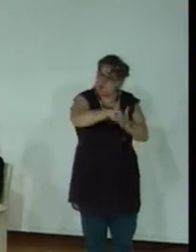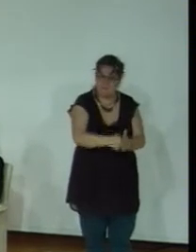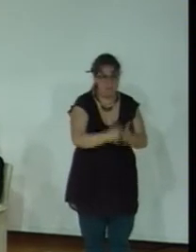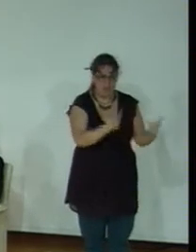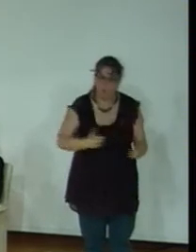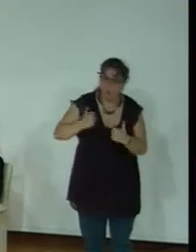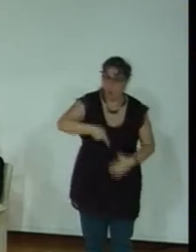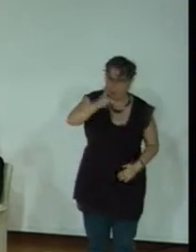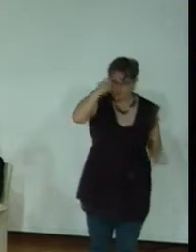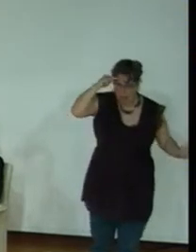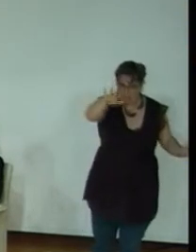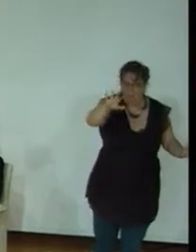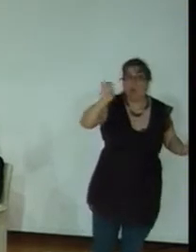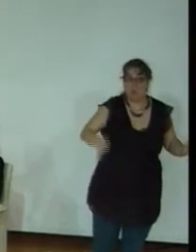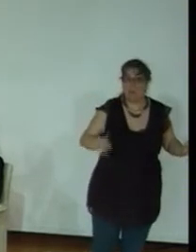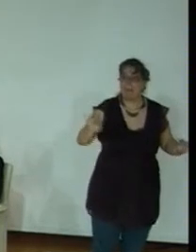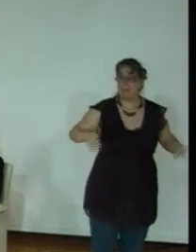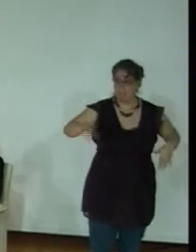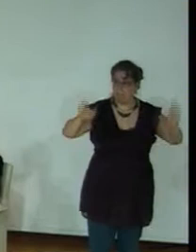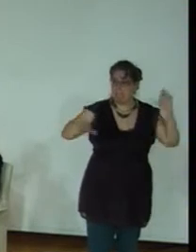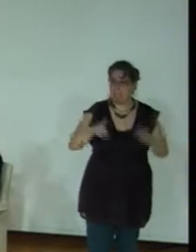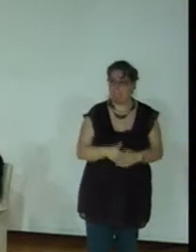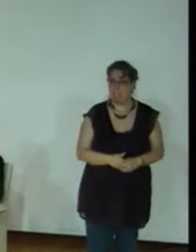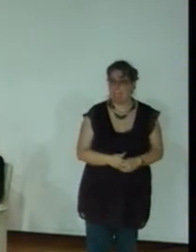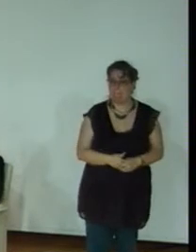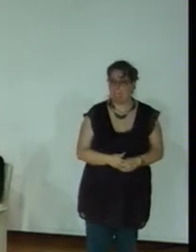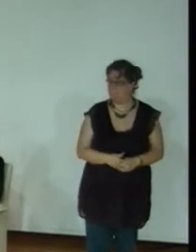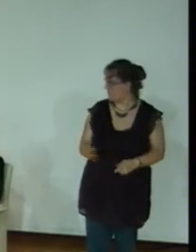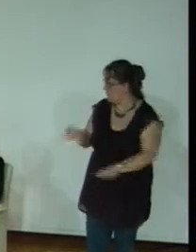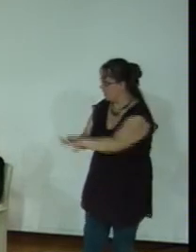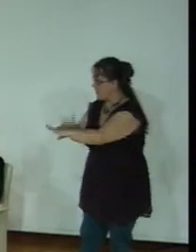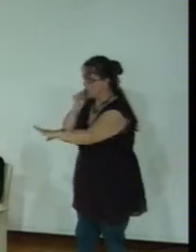surveillance globale de tous les Français. Attention, c'est filmé.